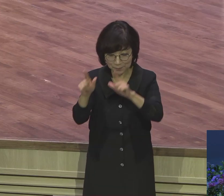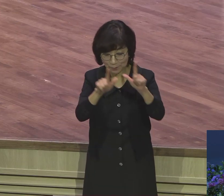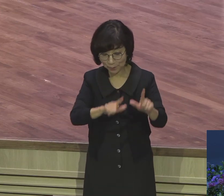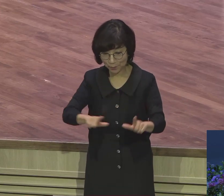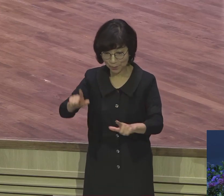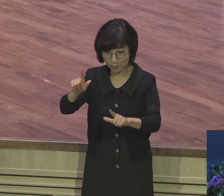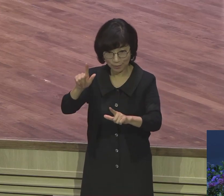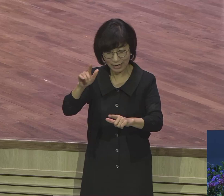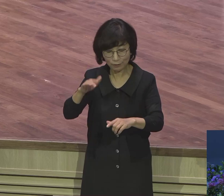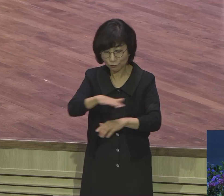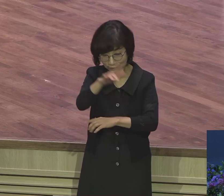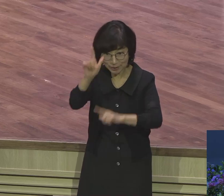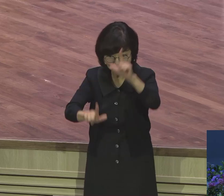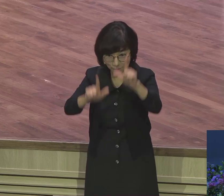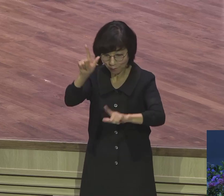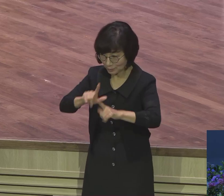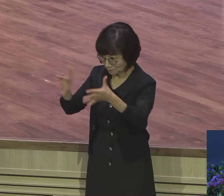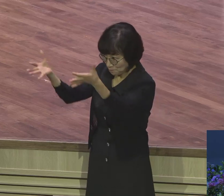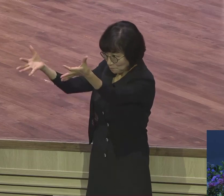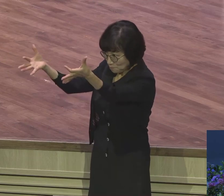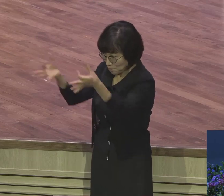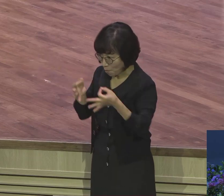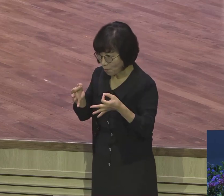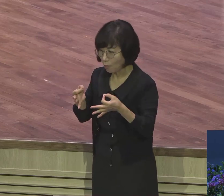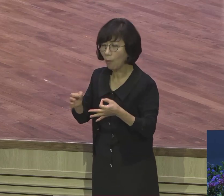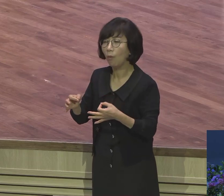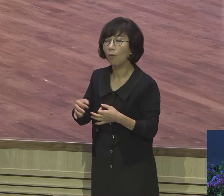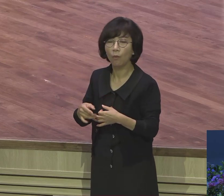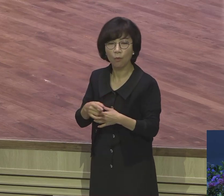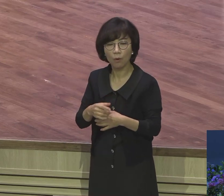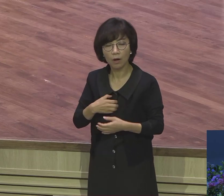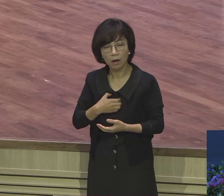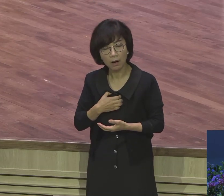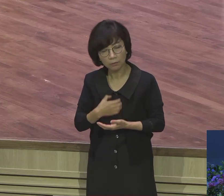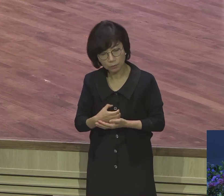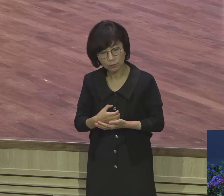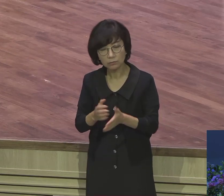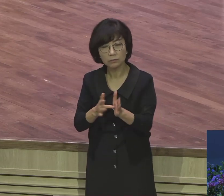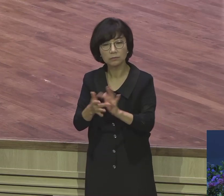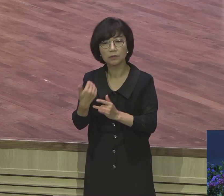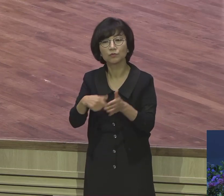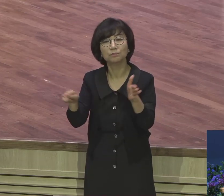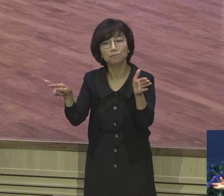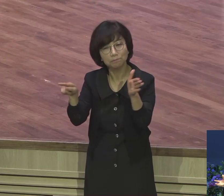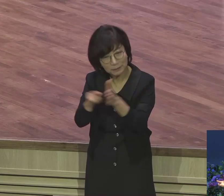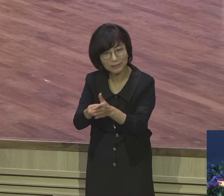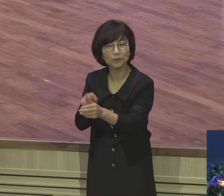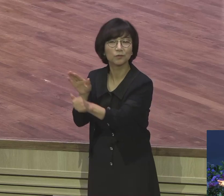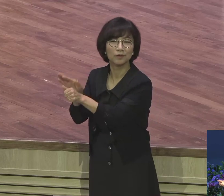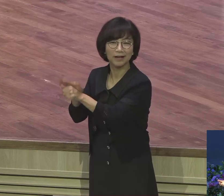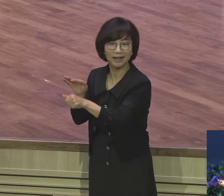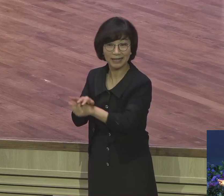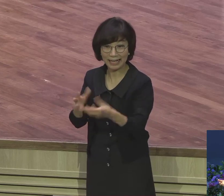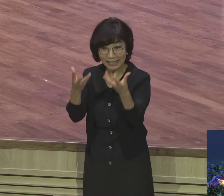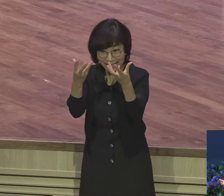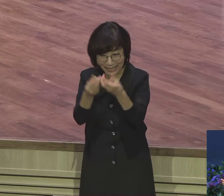된다는 거예요. 안 믿는 우리 가족들이 돌아와야 된다는 거예요. 내가 집에서 다 양보하는 겁니다.